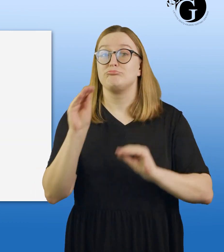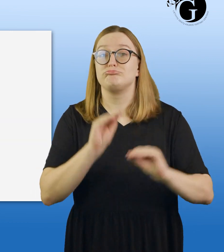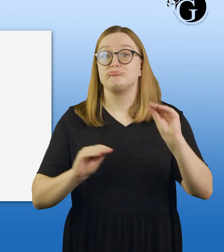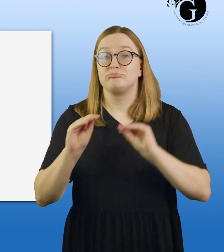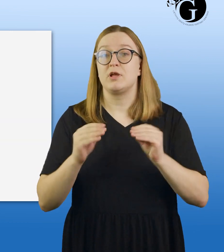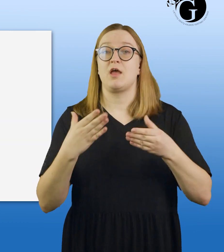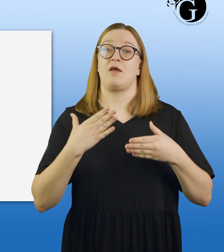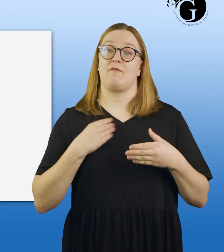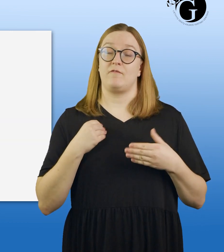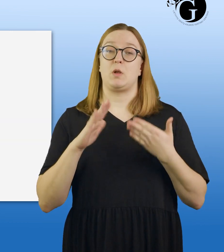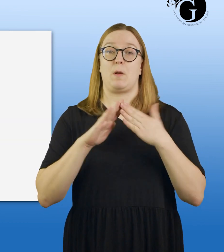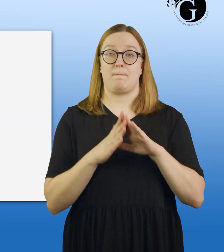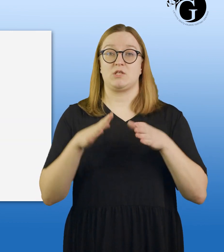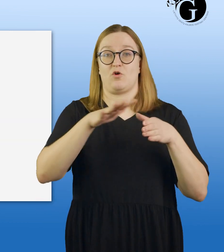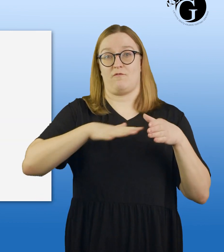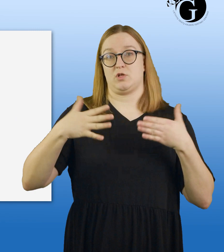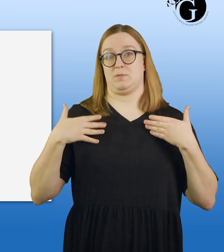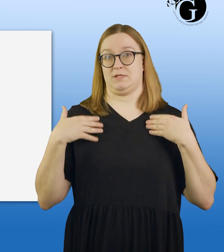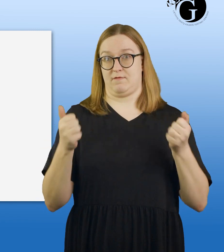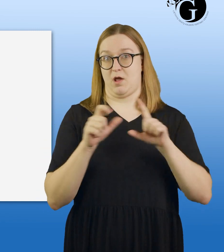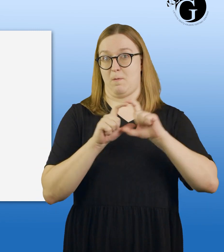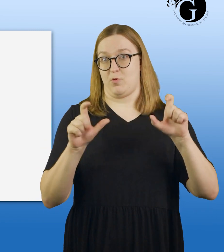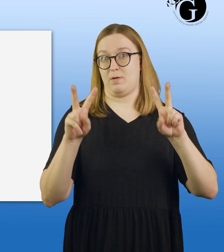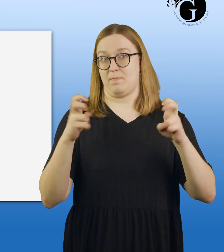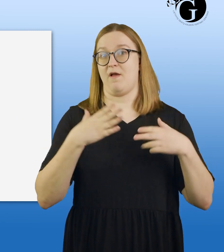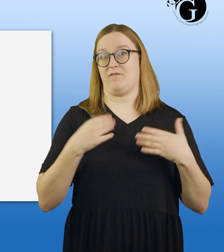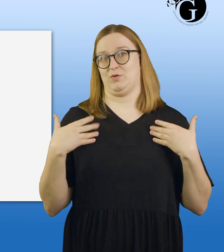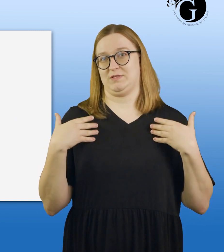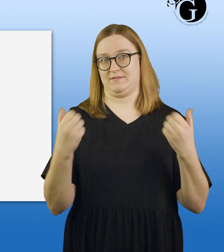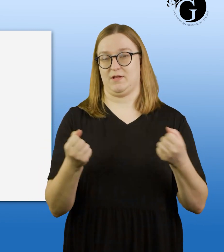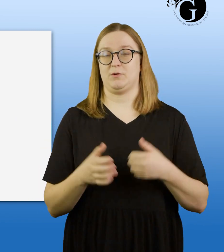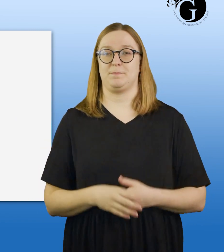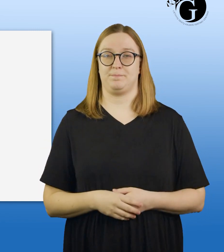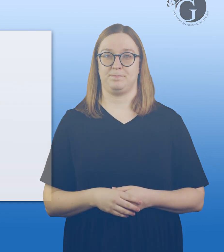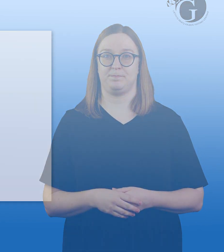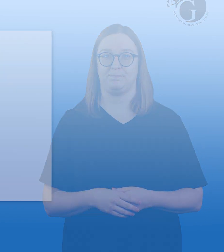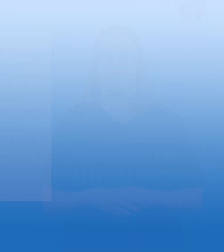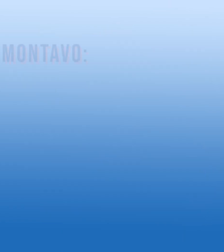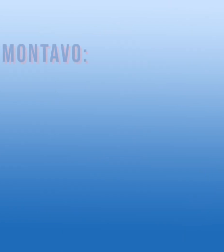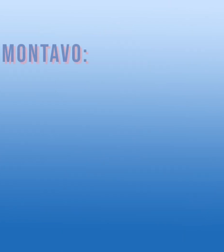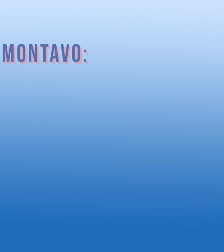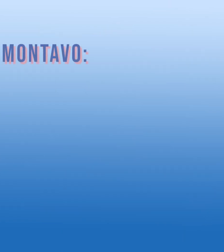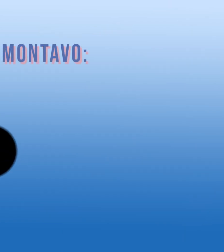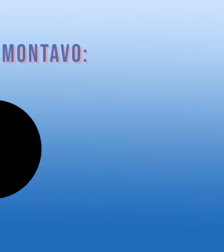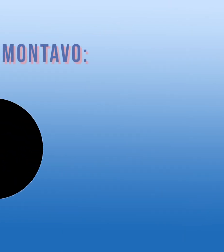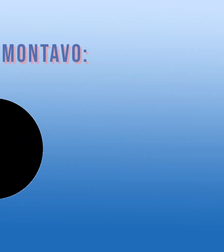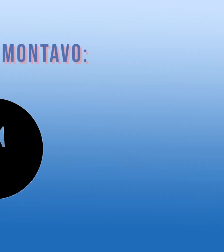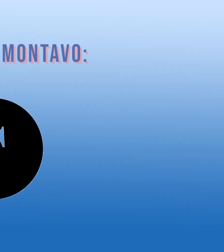Mokomąjį turinį parengė Vilniaus miesto visuomenės sveikatos biuras Vilnius sveikiau.